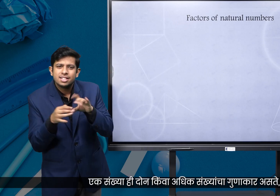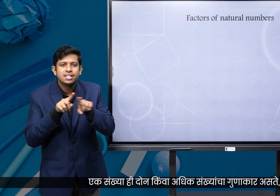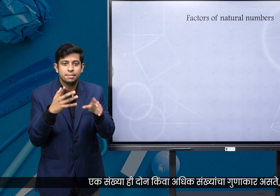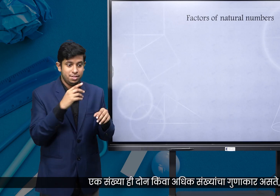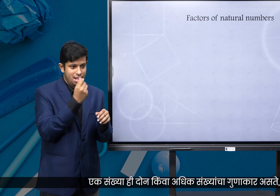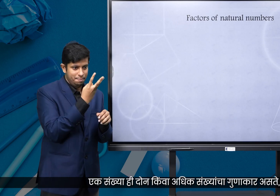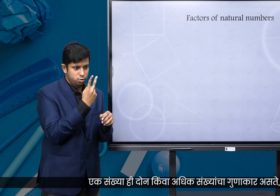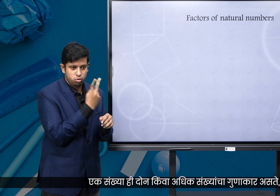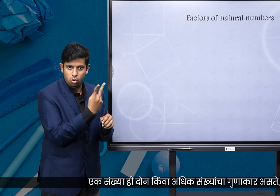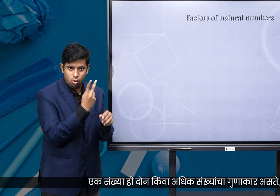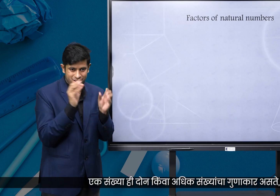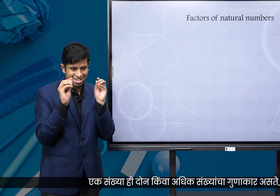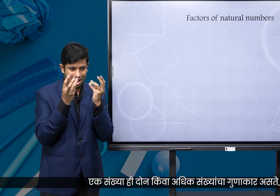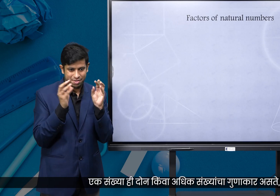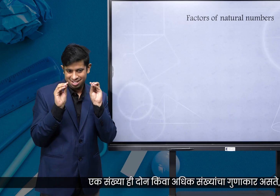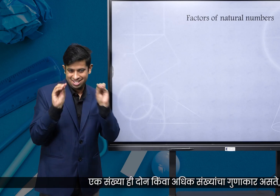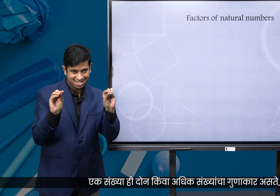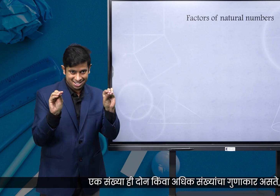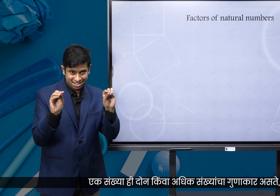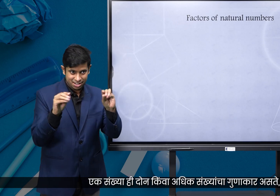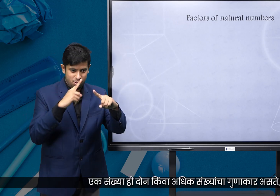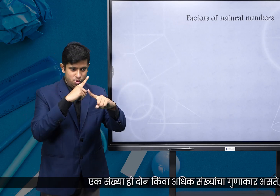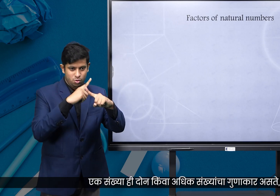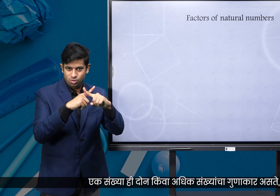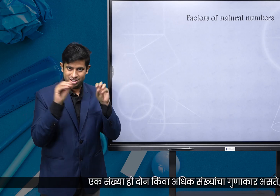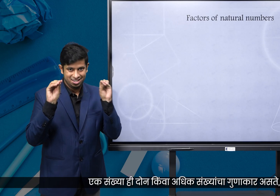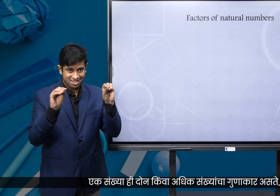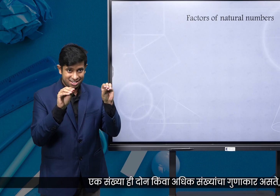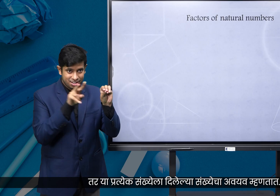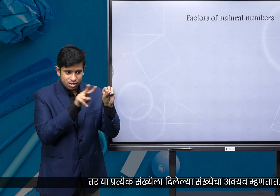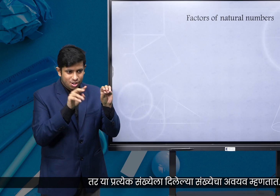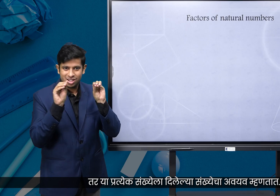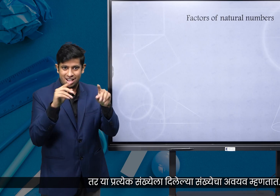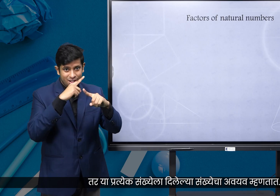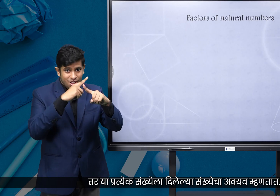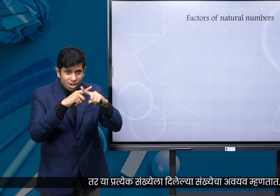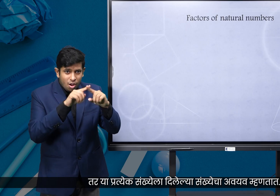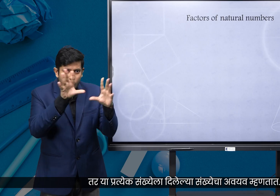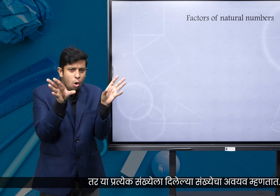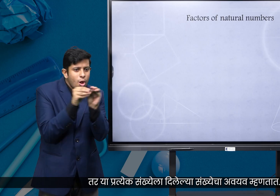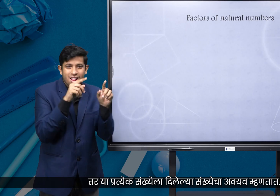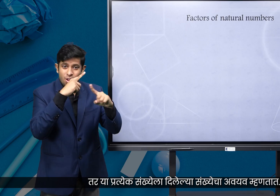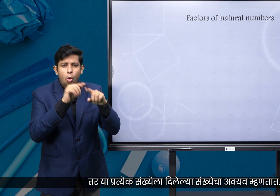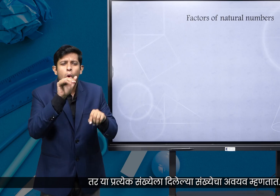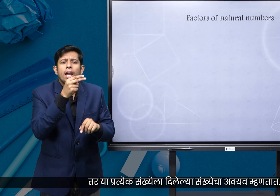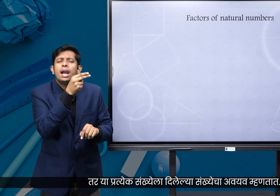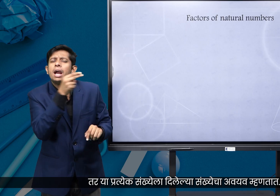एक संख्या ही दोन किंवा अधिक संख्यांचा गुणाकार असते, तर या प्रत्येक संख्येला दिलेल्या संख्येचा